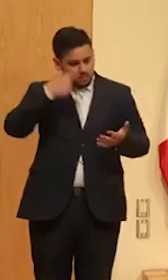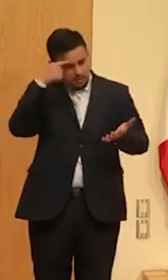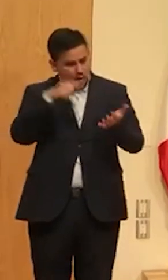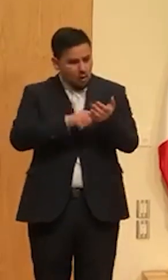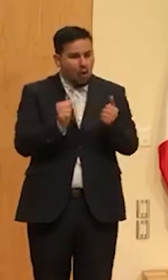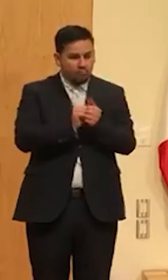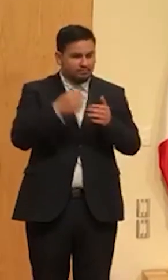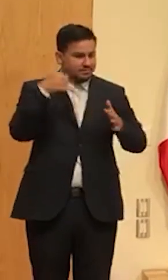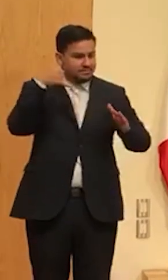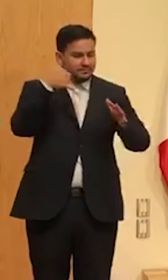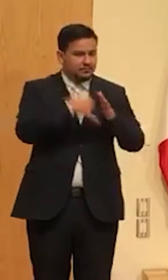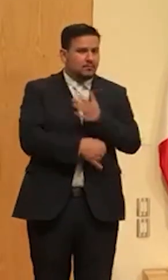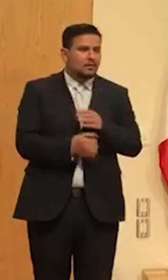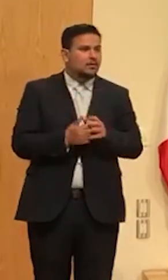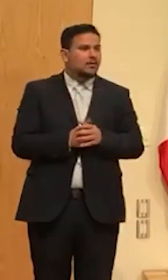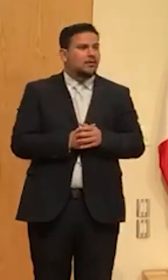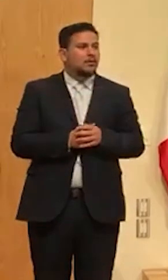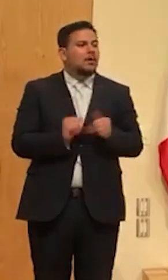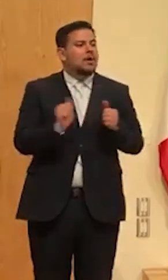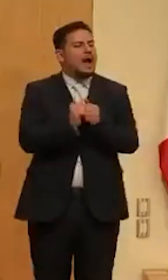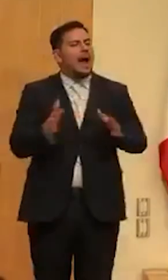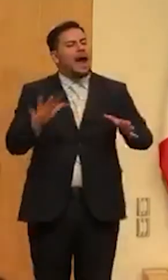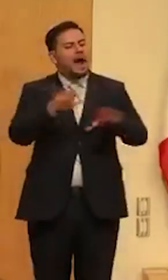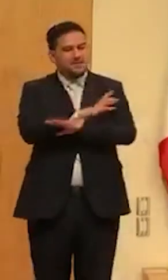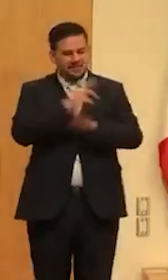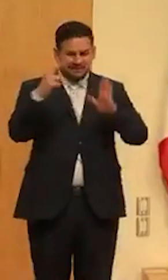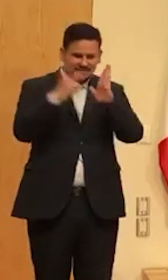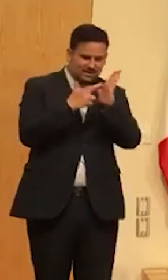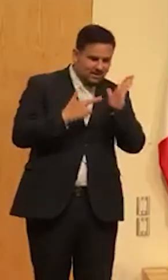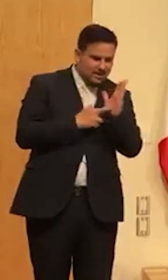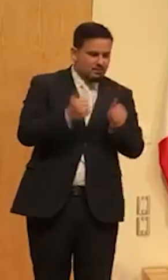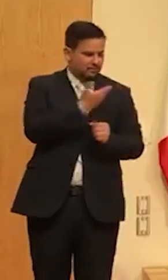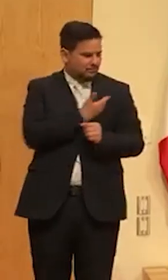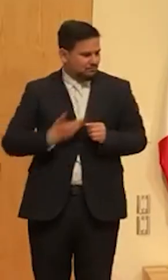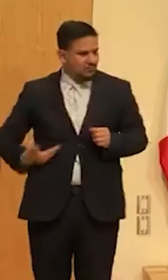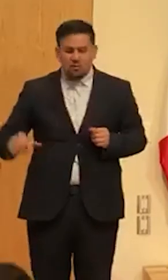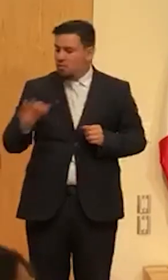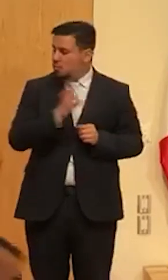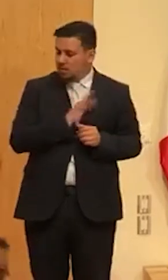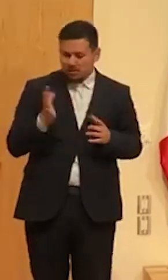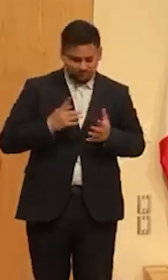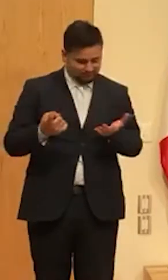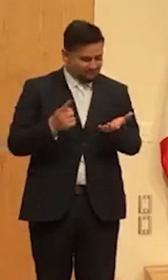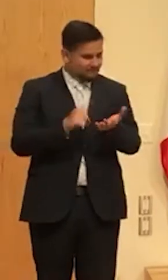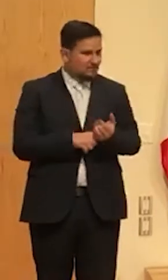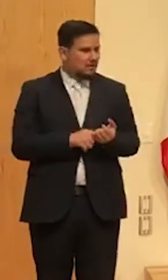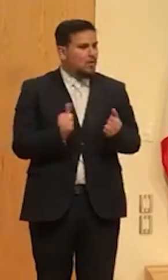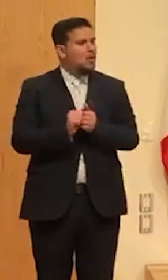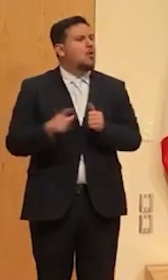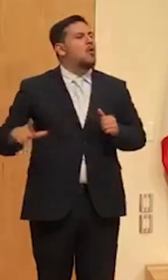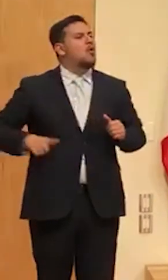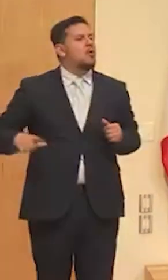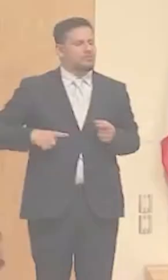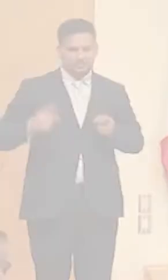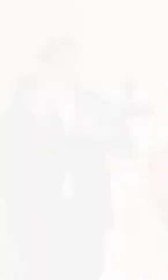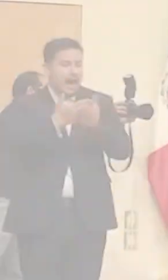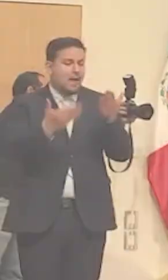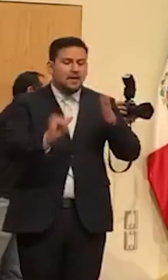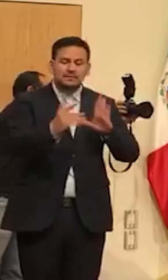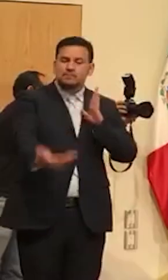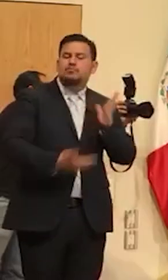con profunda convicción que el cambio de régimen solo puede darse a través de un gobierno de